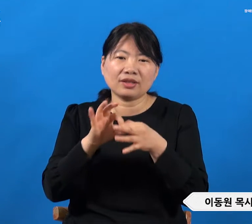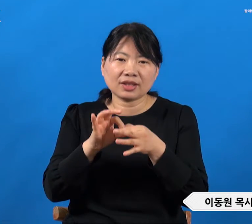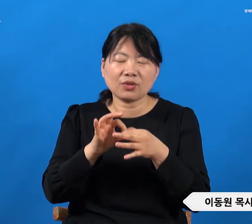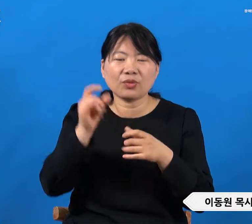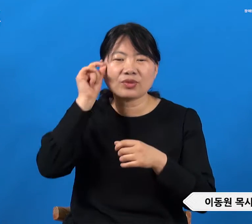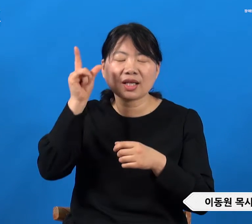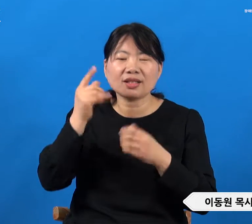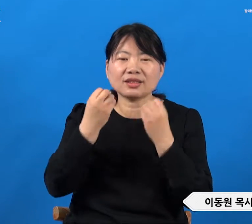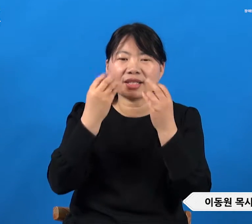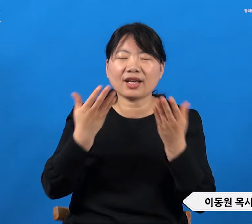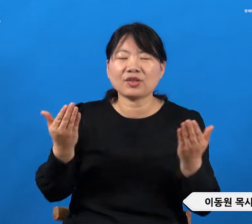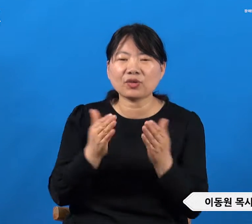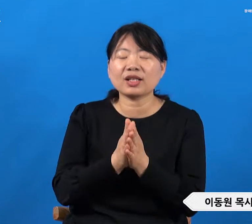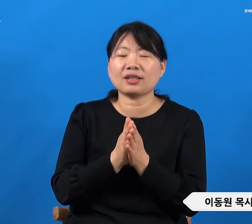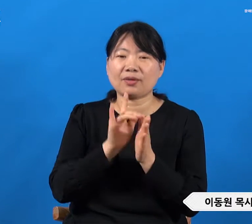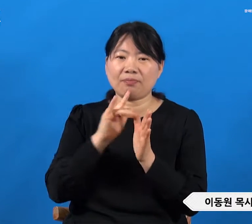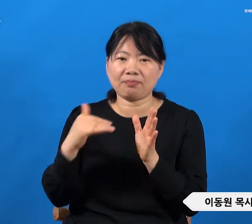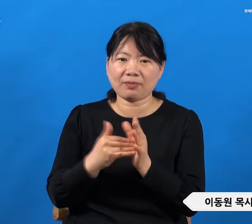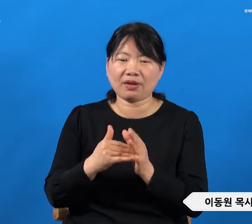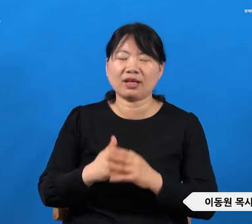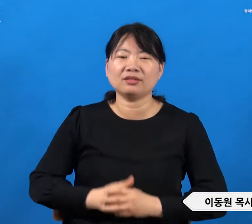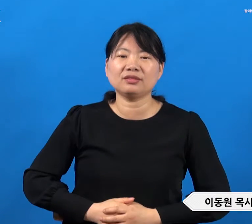전함으로 위대한 새 역사가 시작된 것입니다.